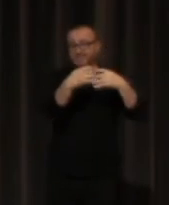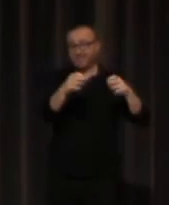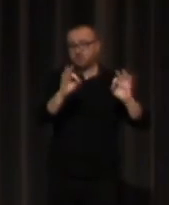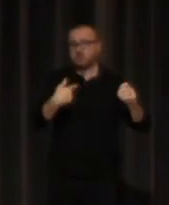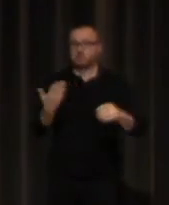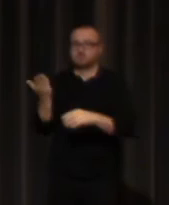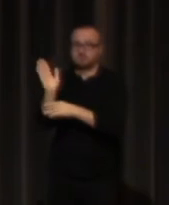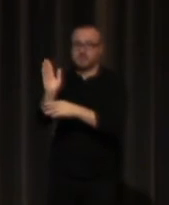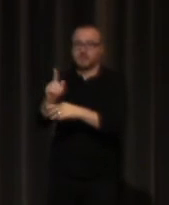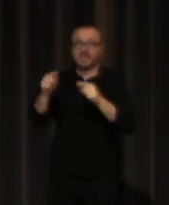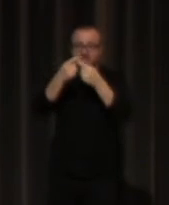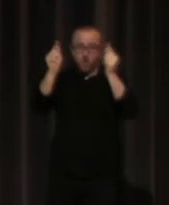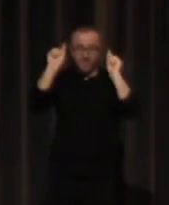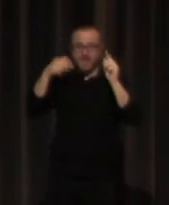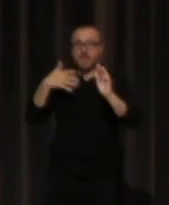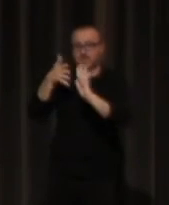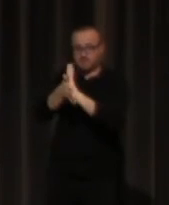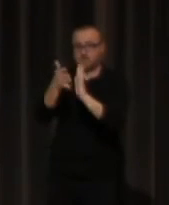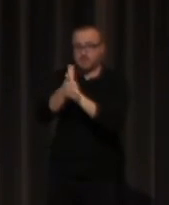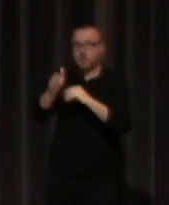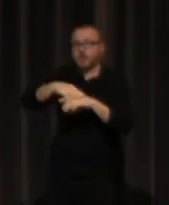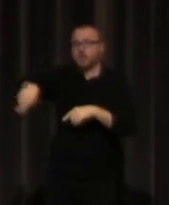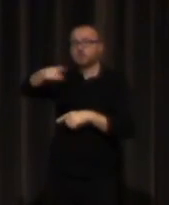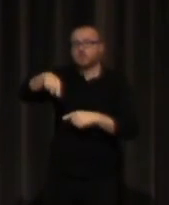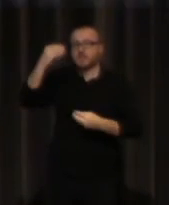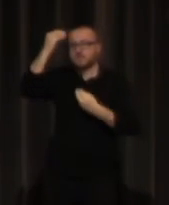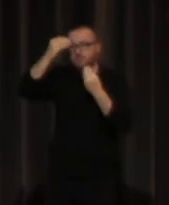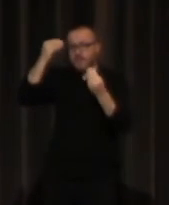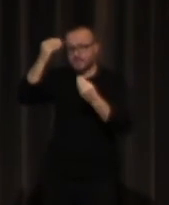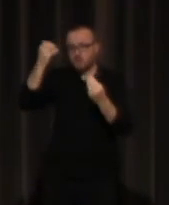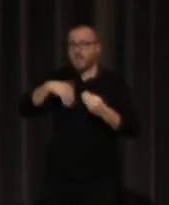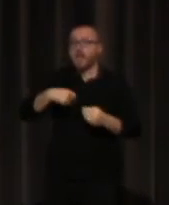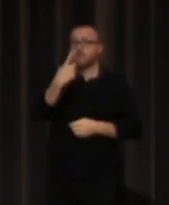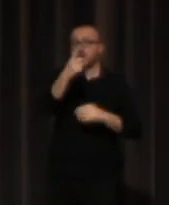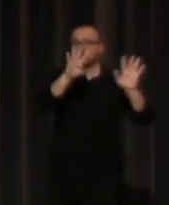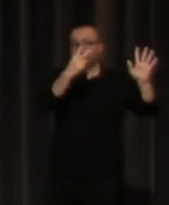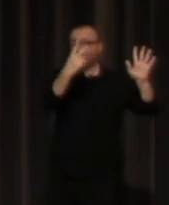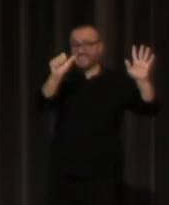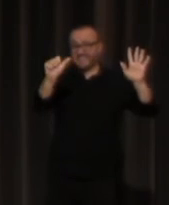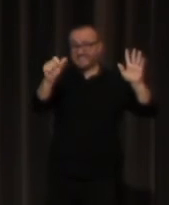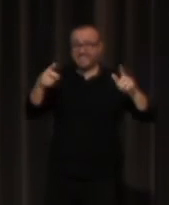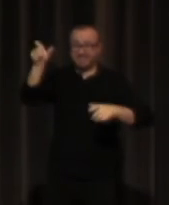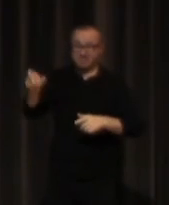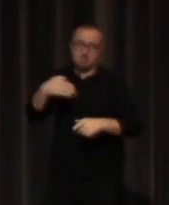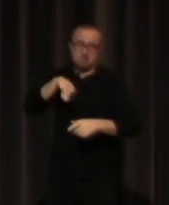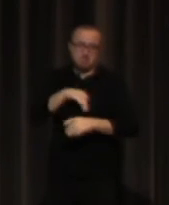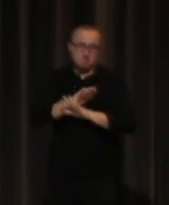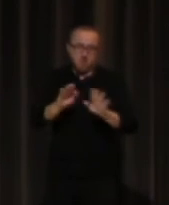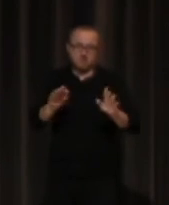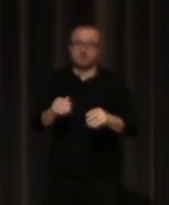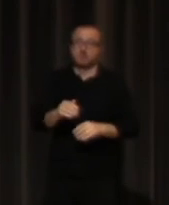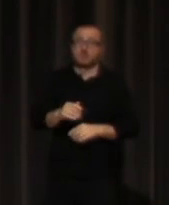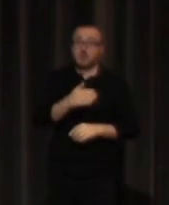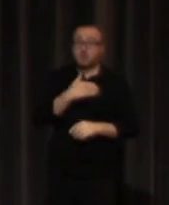Kosovel, nascut el 1904 i mort el 1926. Dic aquestes dates perquè ja veieu que